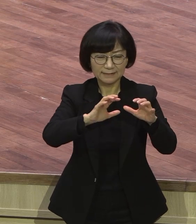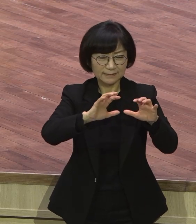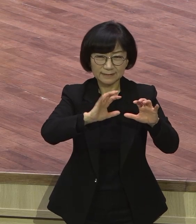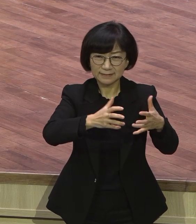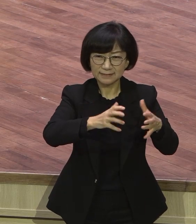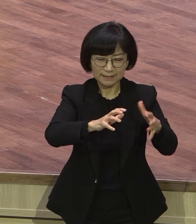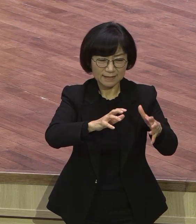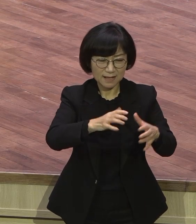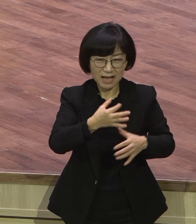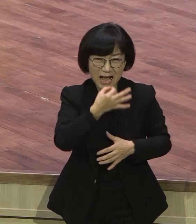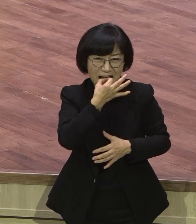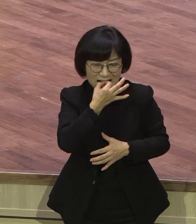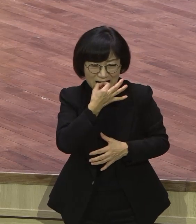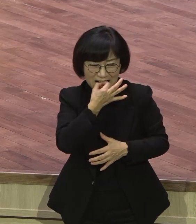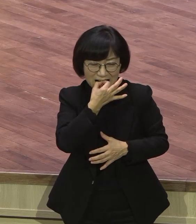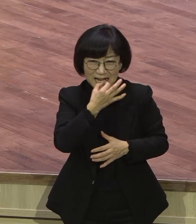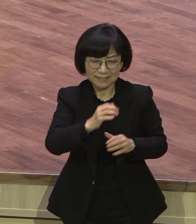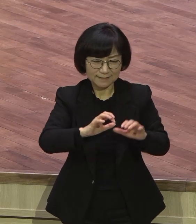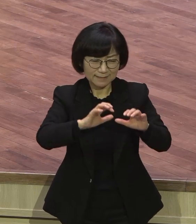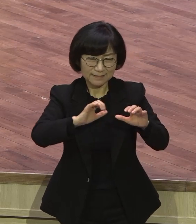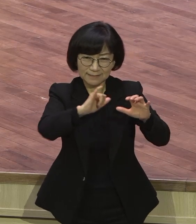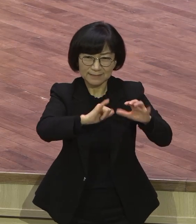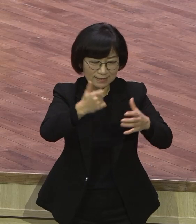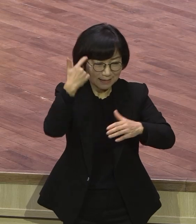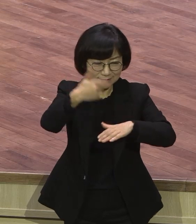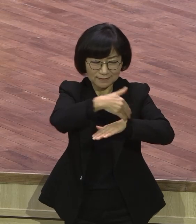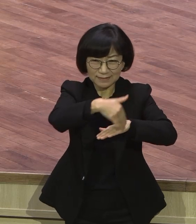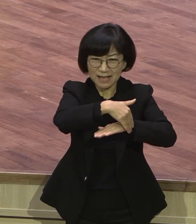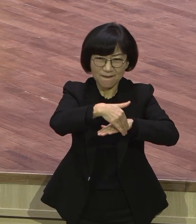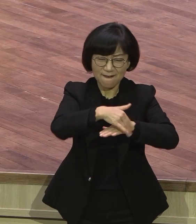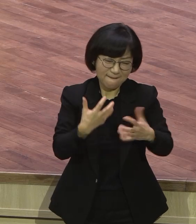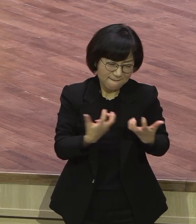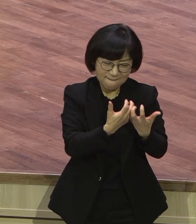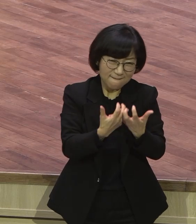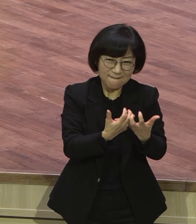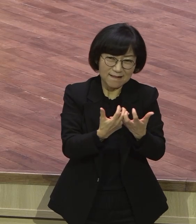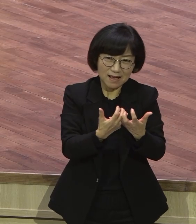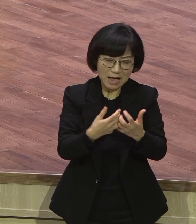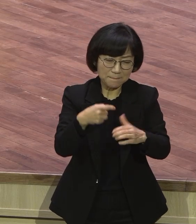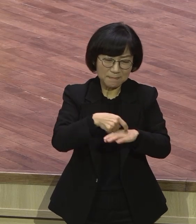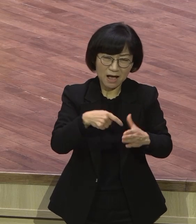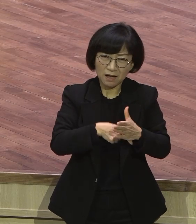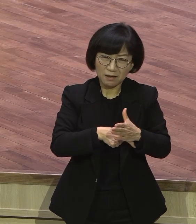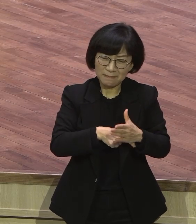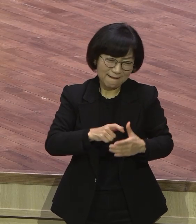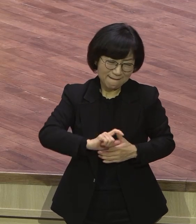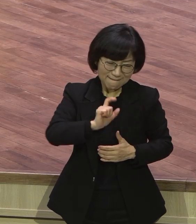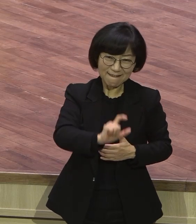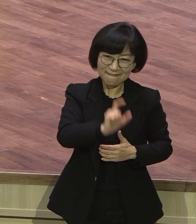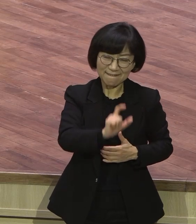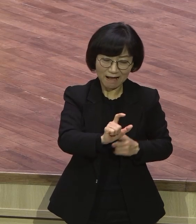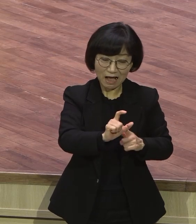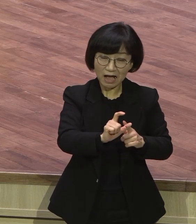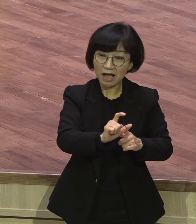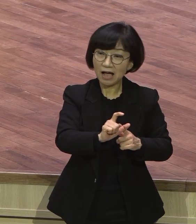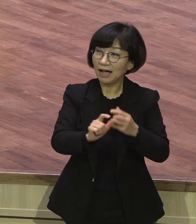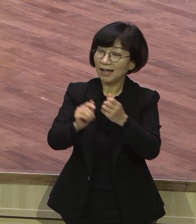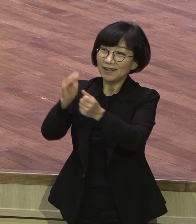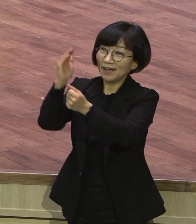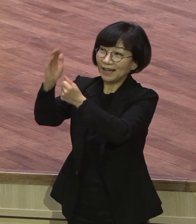욕심으로 세상 스케줄로 세상 계획으로 가득 차있어서 하나님께서 하나님께서 십개